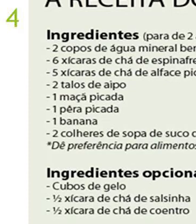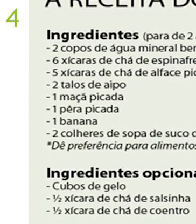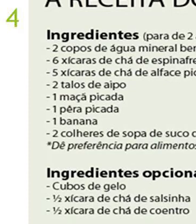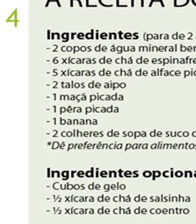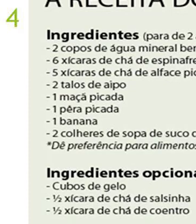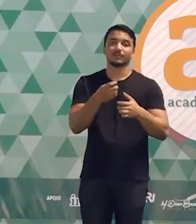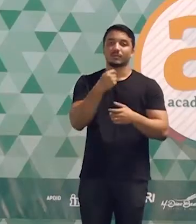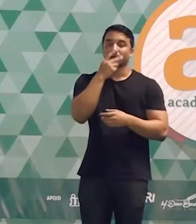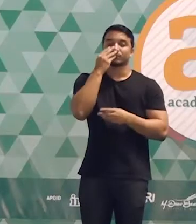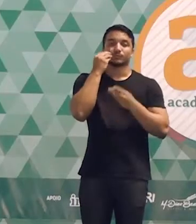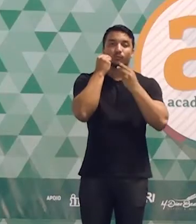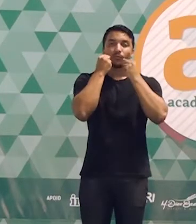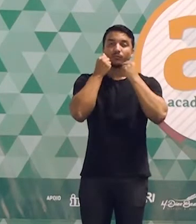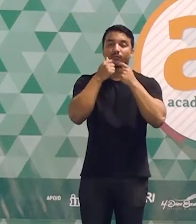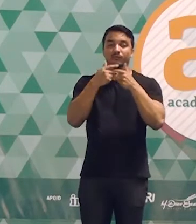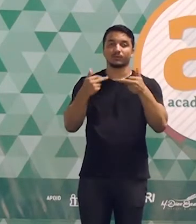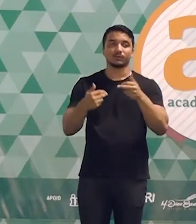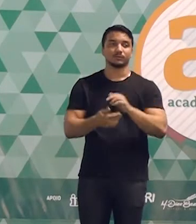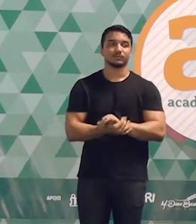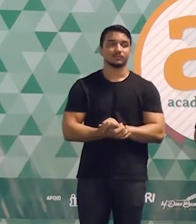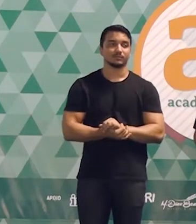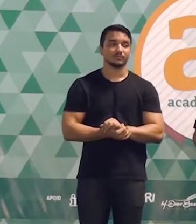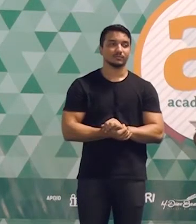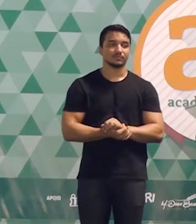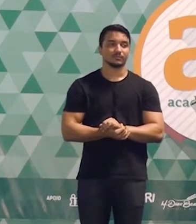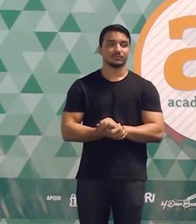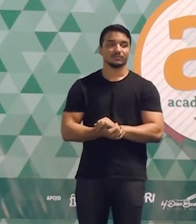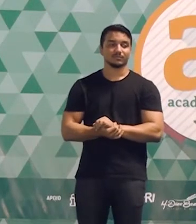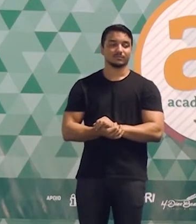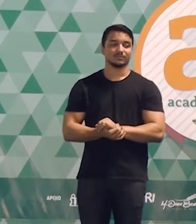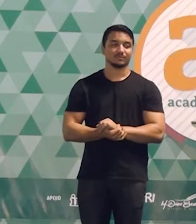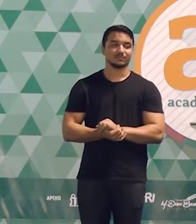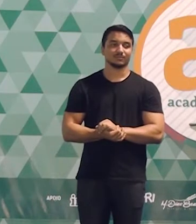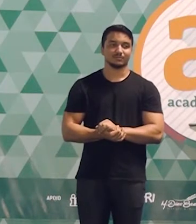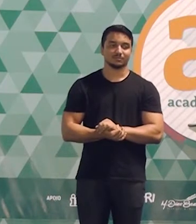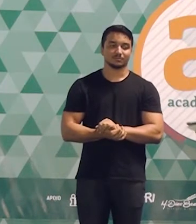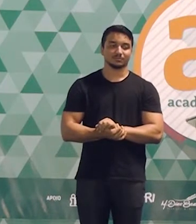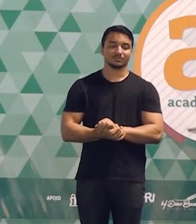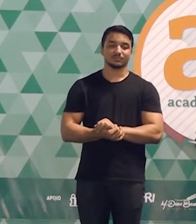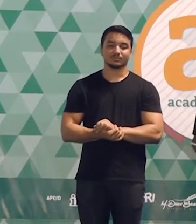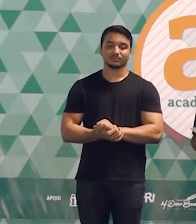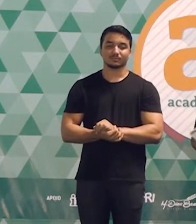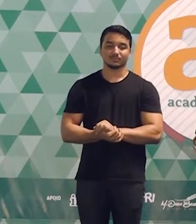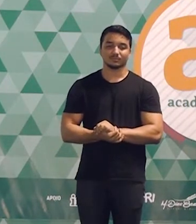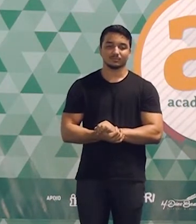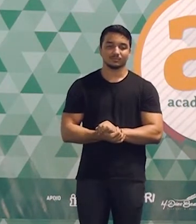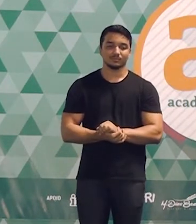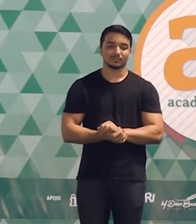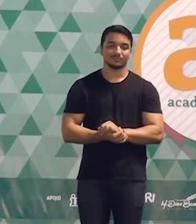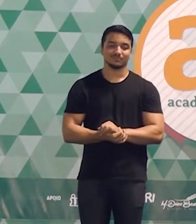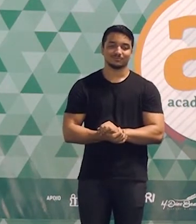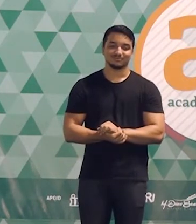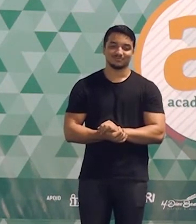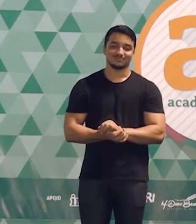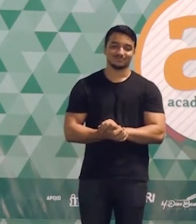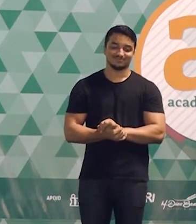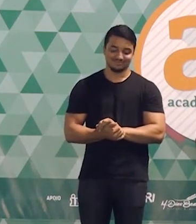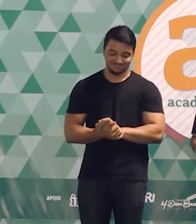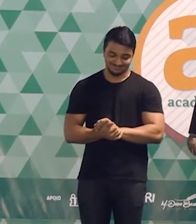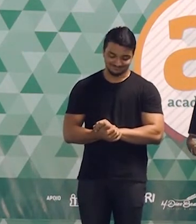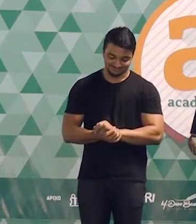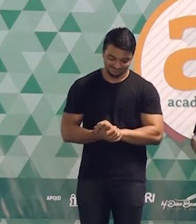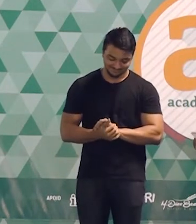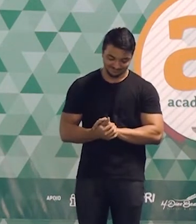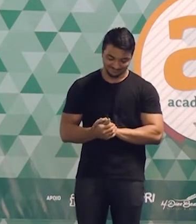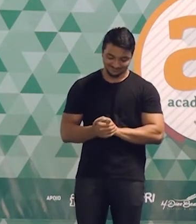de acidez, para você sair com a boca assim. Entendeu? Ave Maria. Mas vamos lá, daqui a pouco você sai e toma uma Coca-Cola